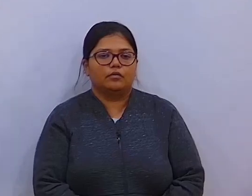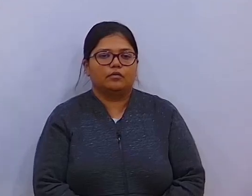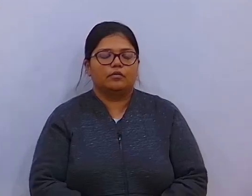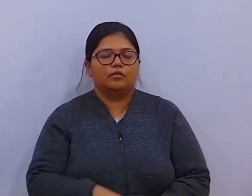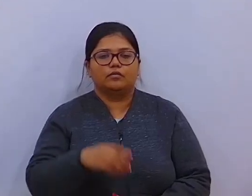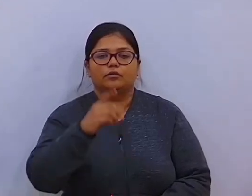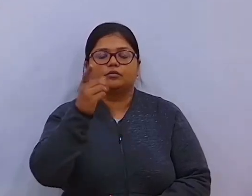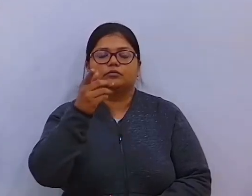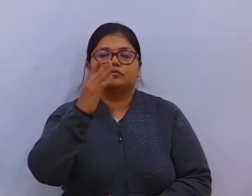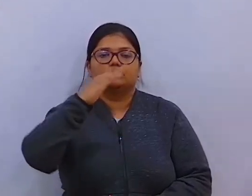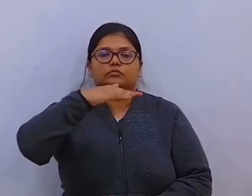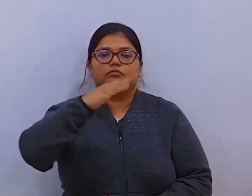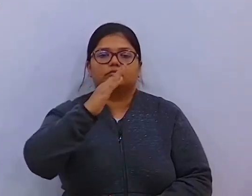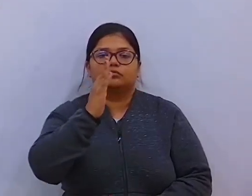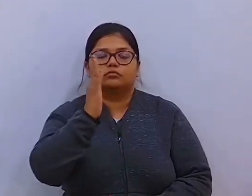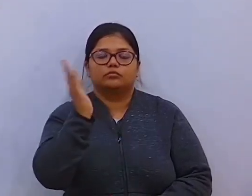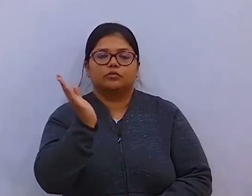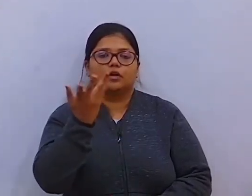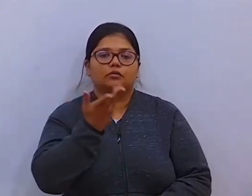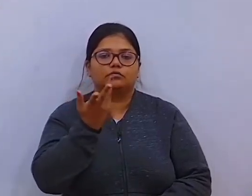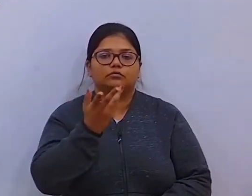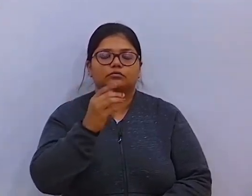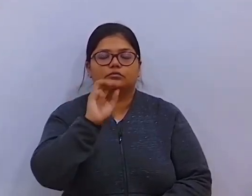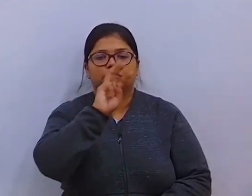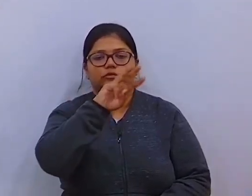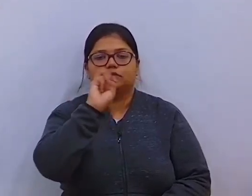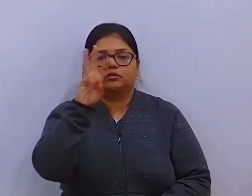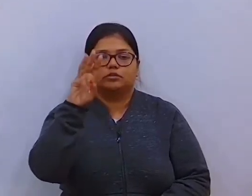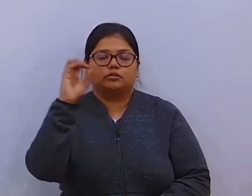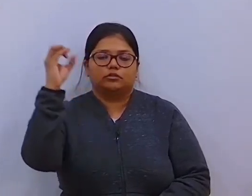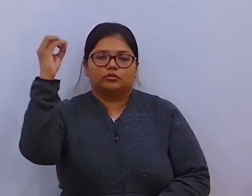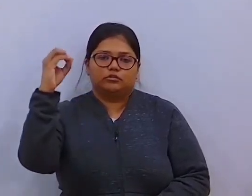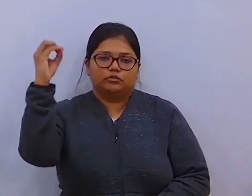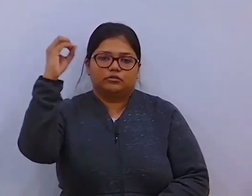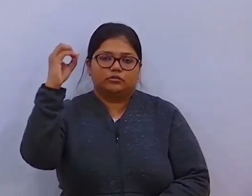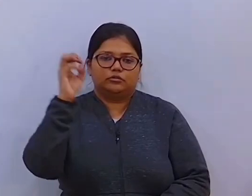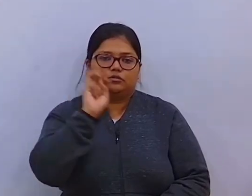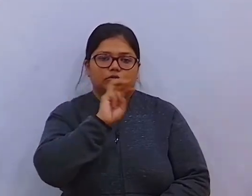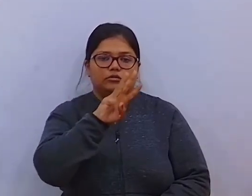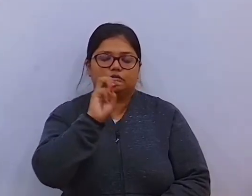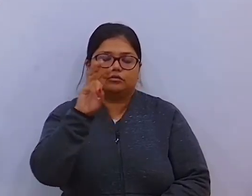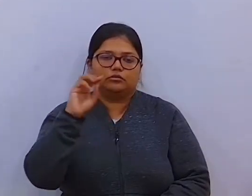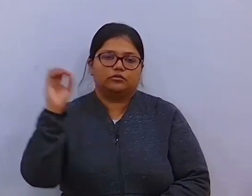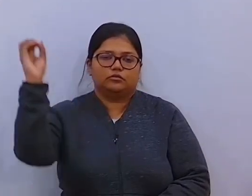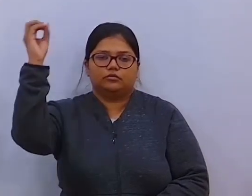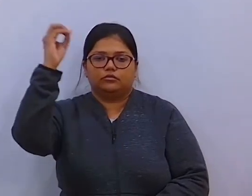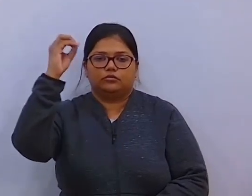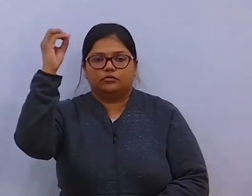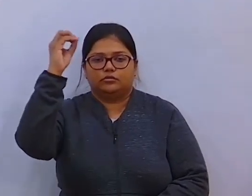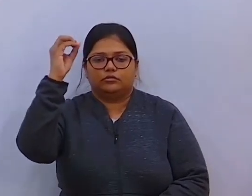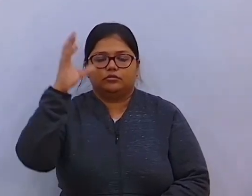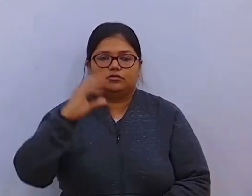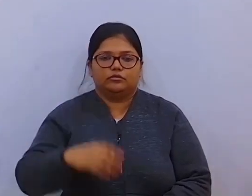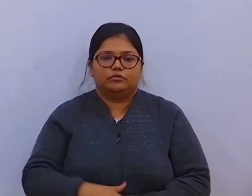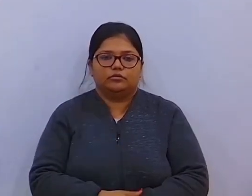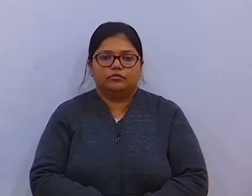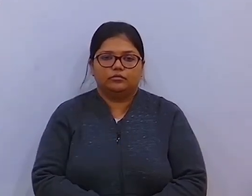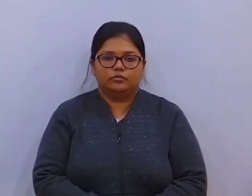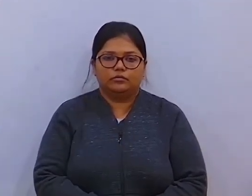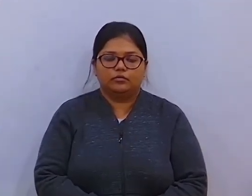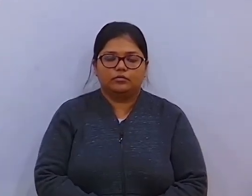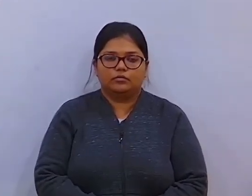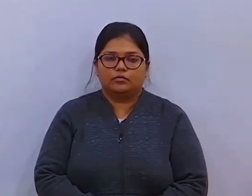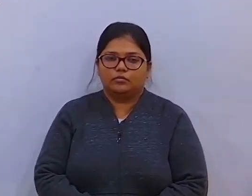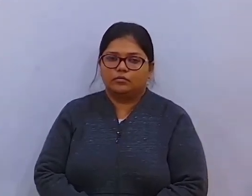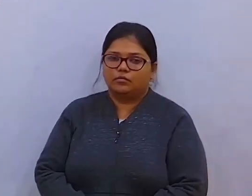33.5। ठीक है, उत्तरी शीतोष्ण कटिबंध, पहले क्या लिखे हो आप लोग, उत्तरी ध्रुव जो 0 डिग्री